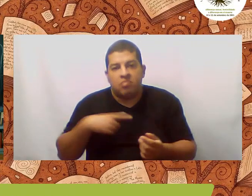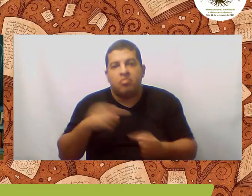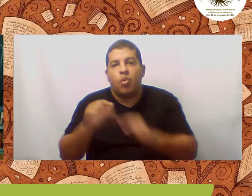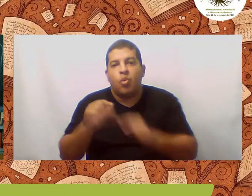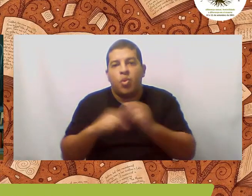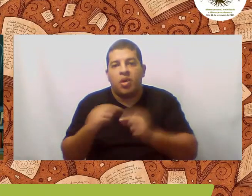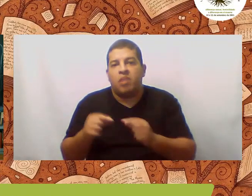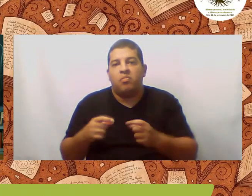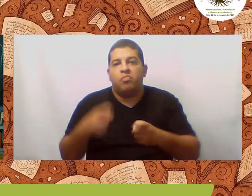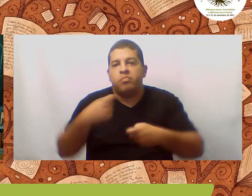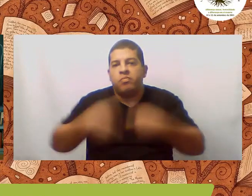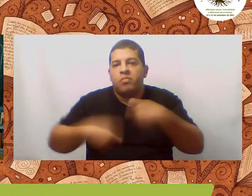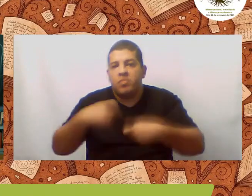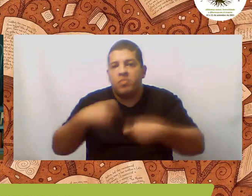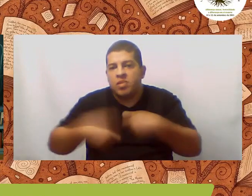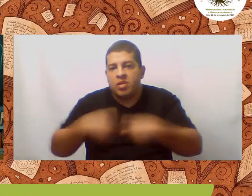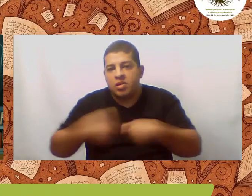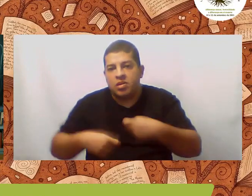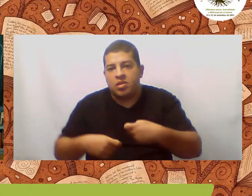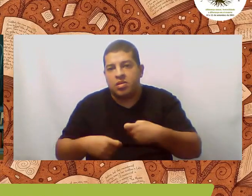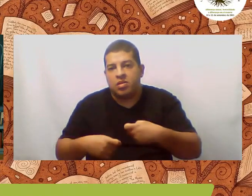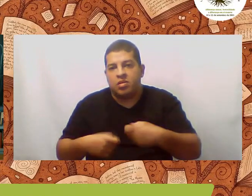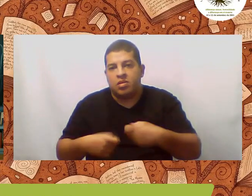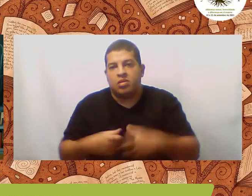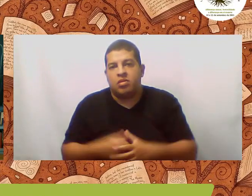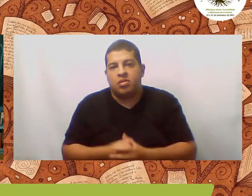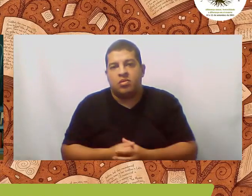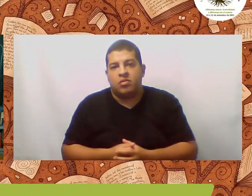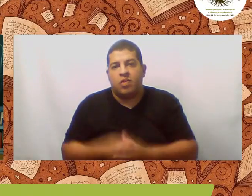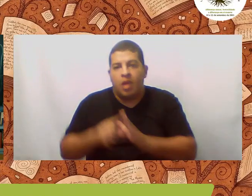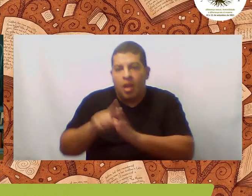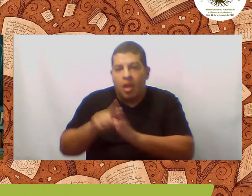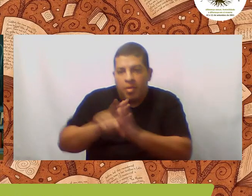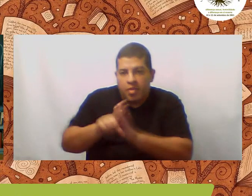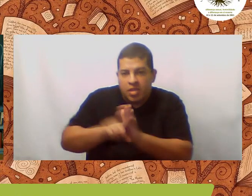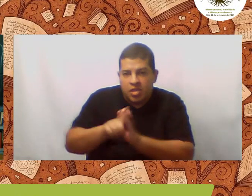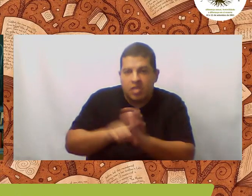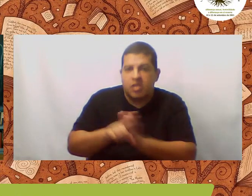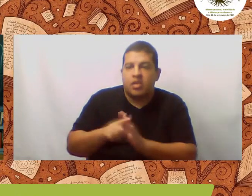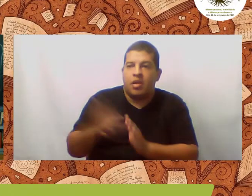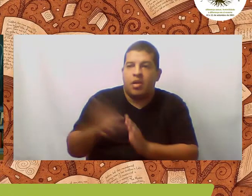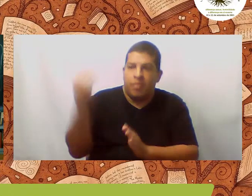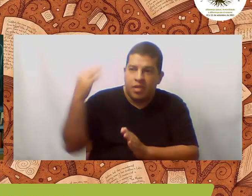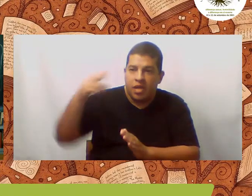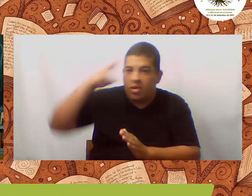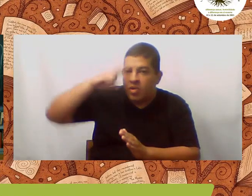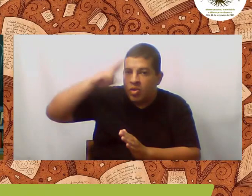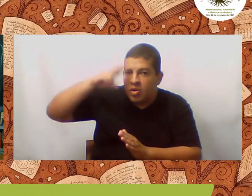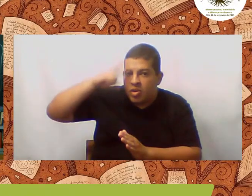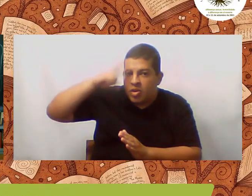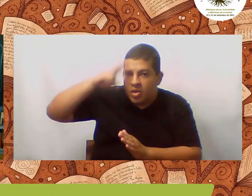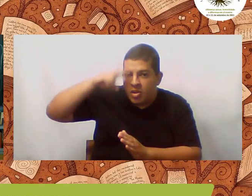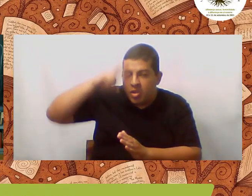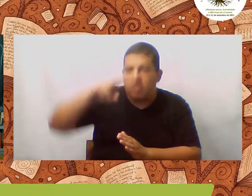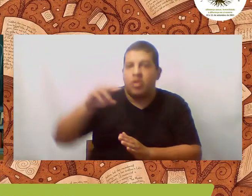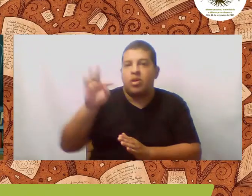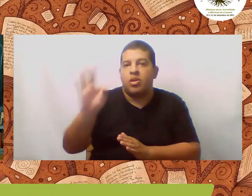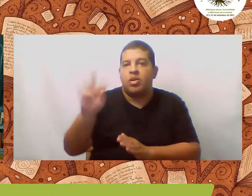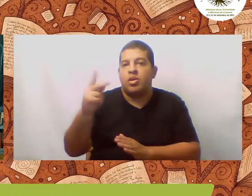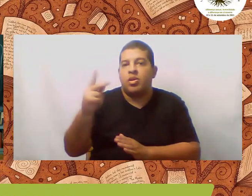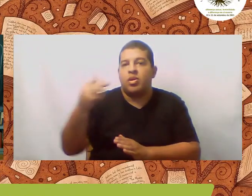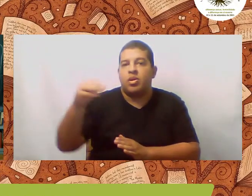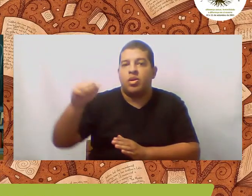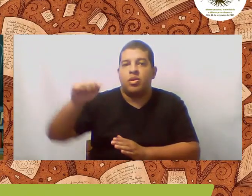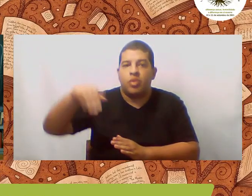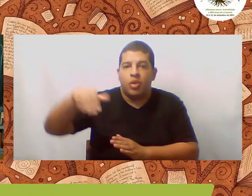né? Segundo as pesquisas feitas pelo historiador norte-americano Thomas Leguer, né, numa